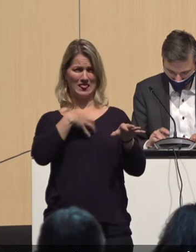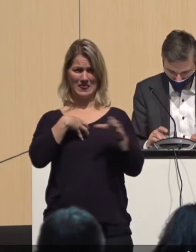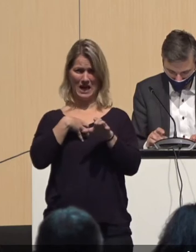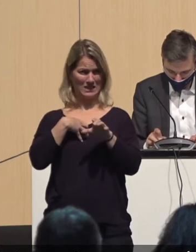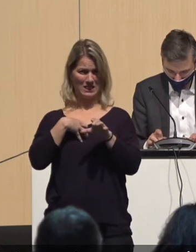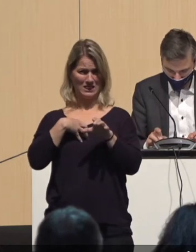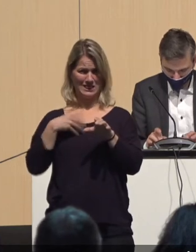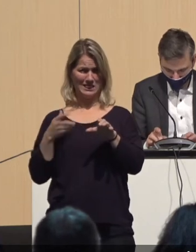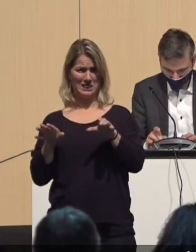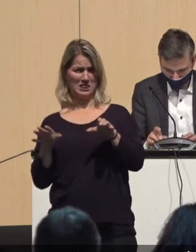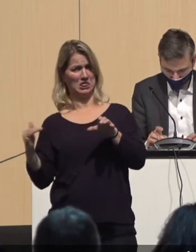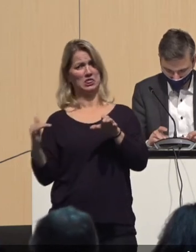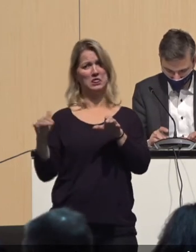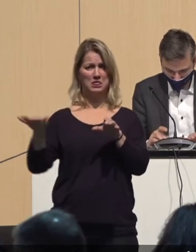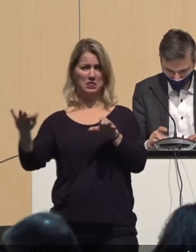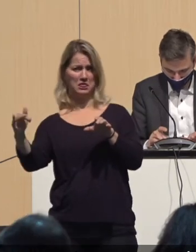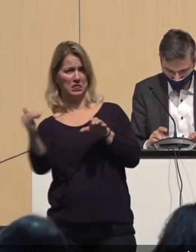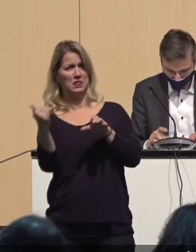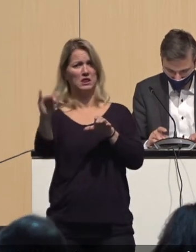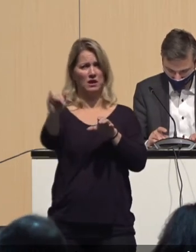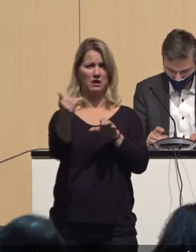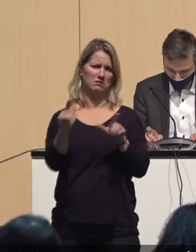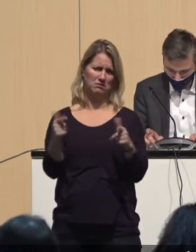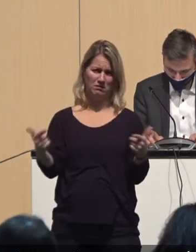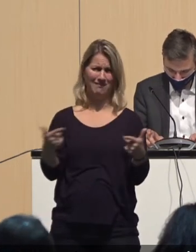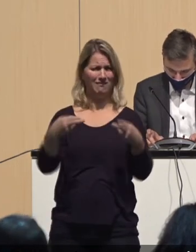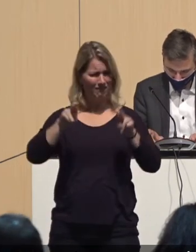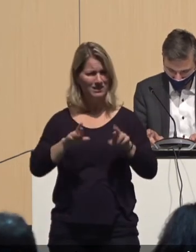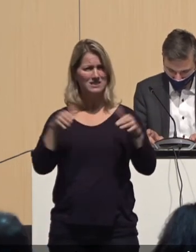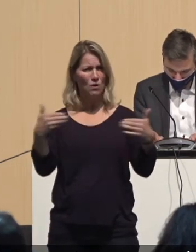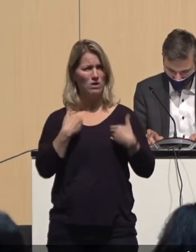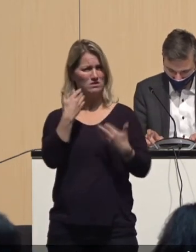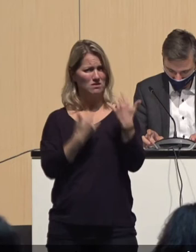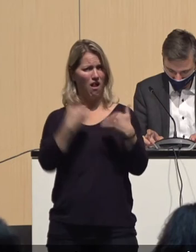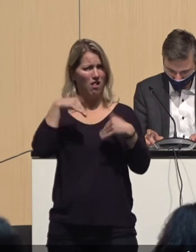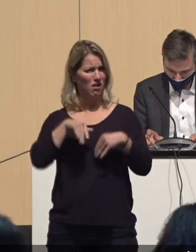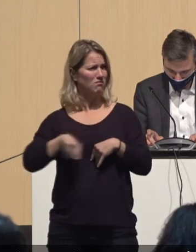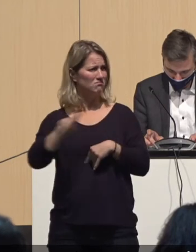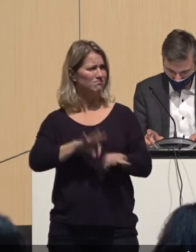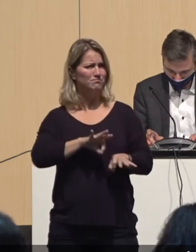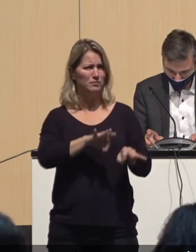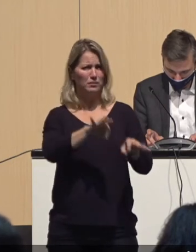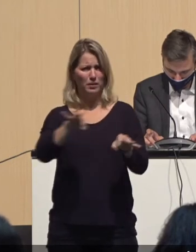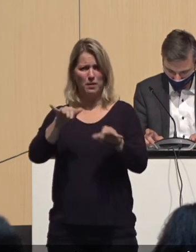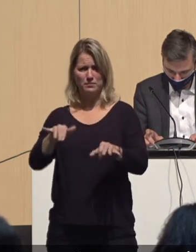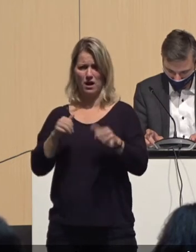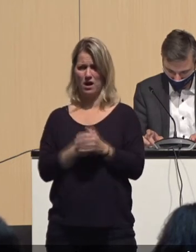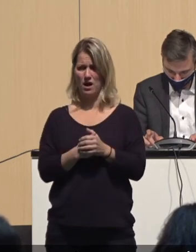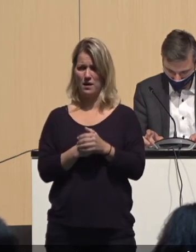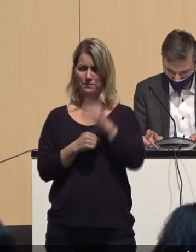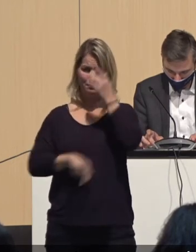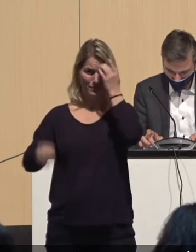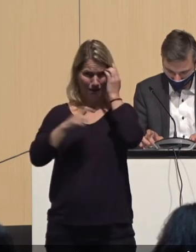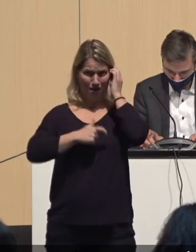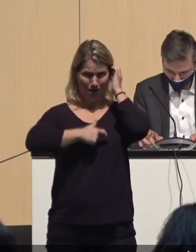es ist real hier. Wir haben die Zahlen. Das ist die Realität. Und jetzt frage ich Sie, ist denn ernsthaft zu